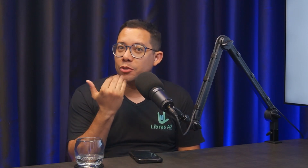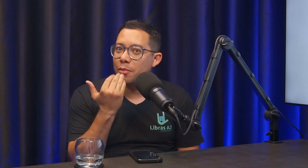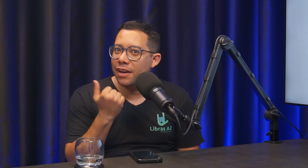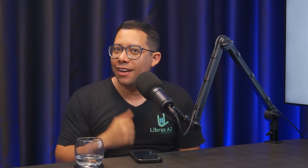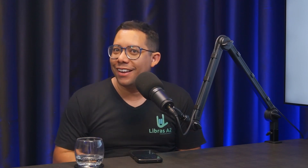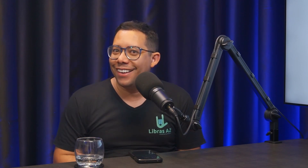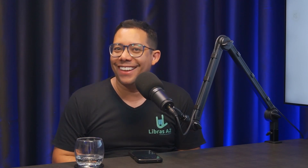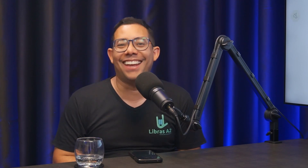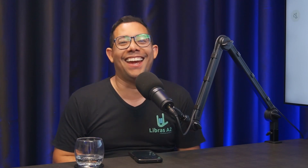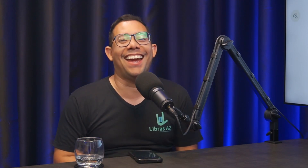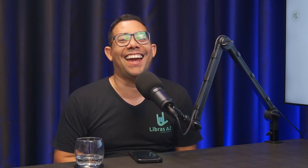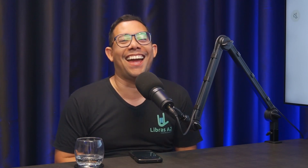comer?